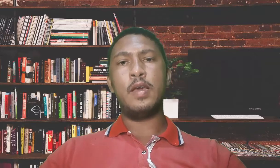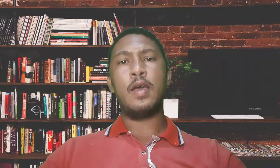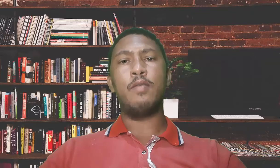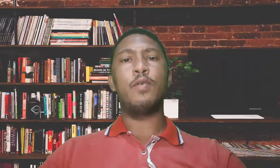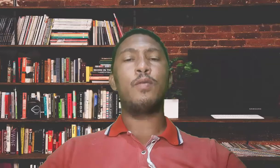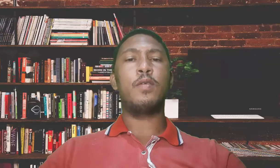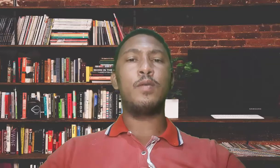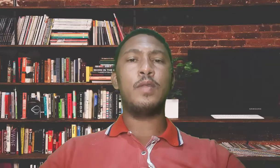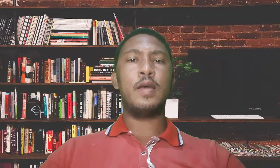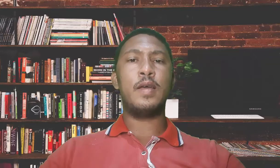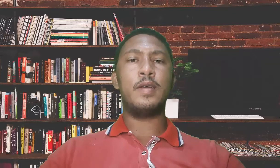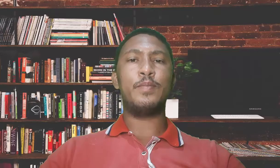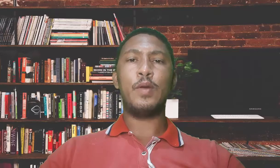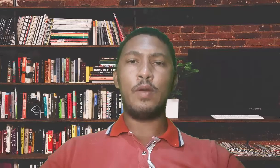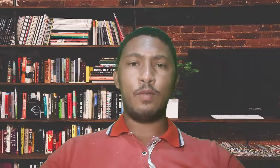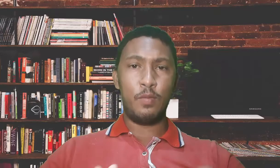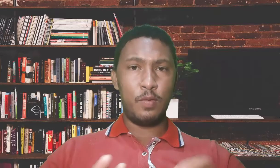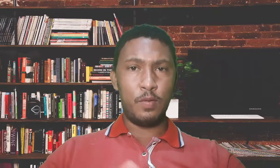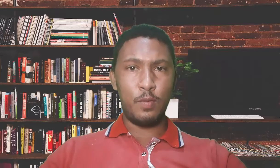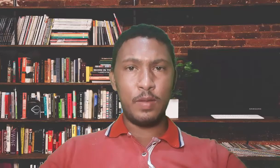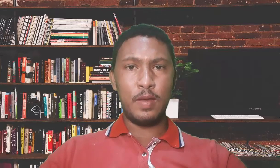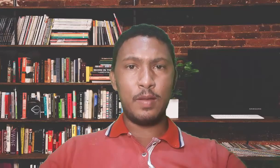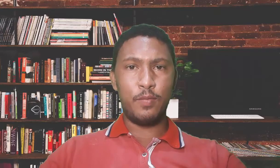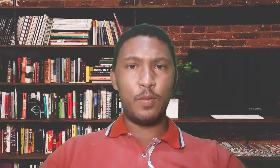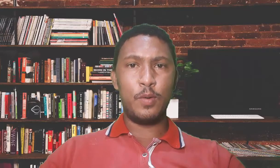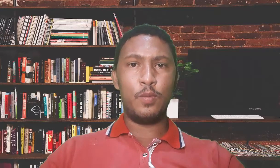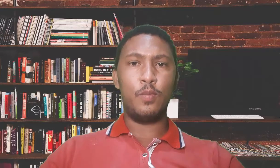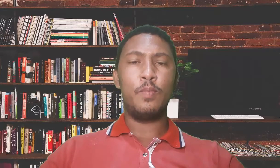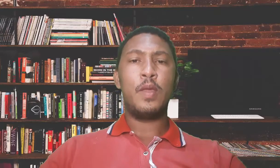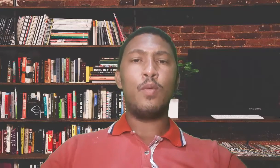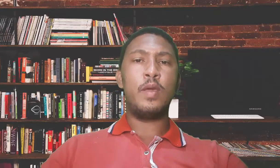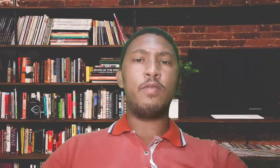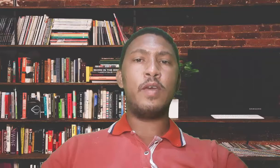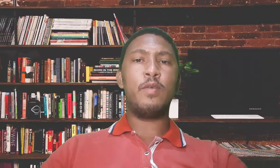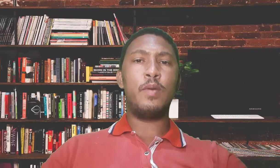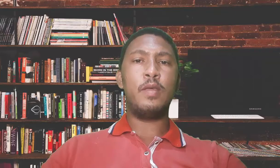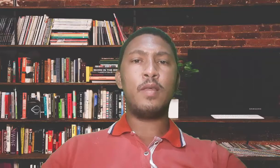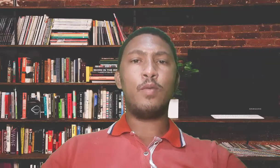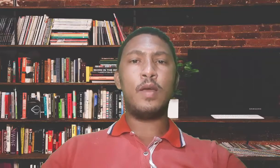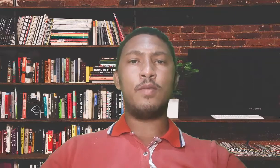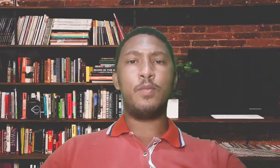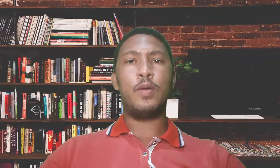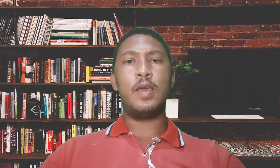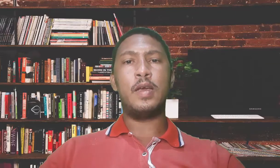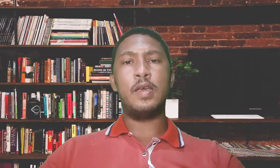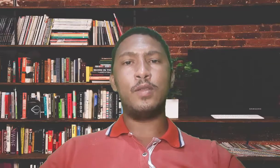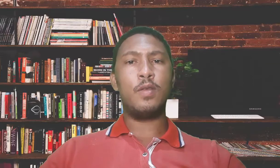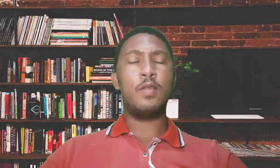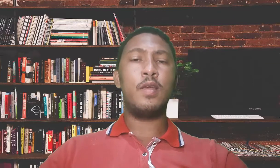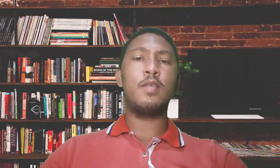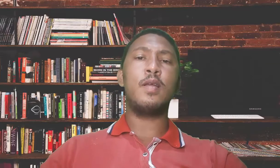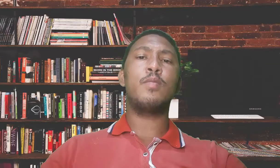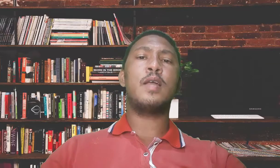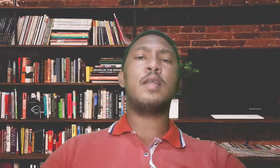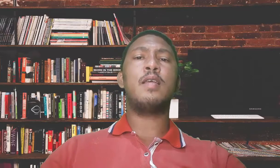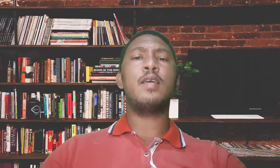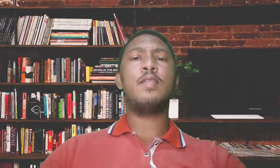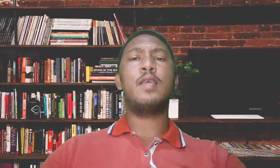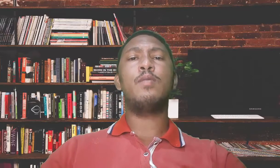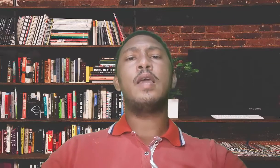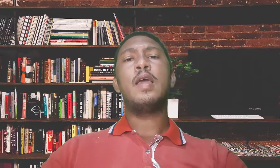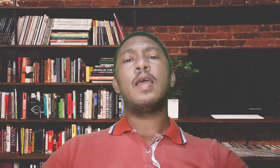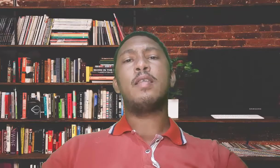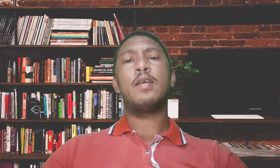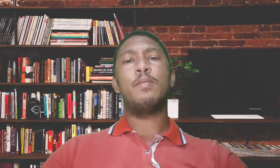ver aí a evolução de uma certa forma, uma inveja bem saudável, porque aqui nós ainda estamos